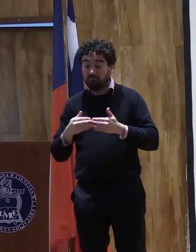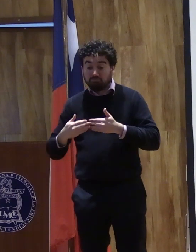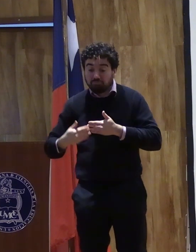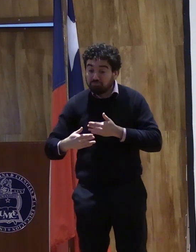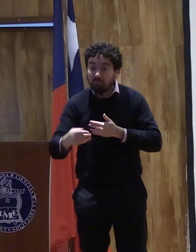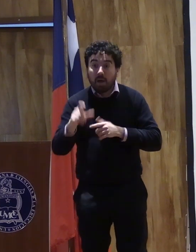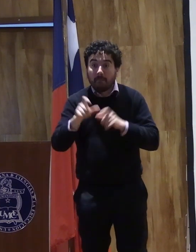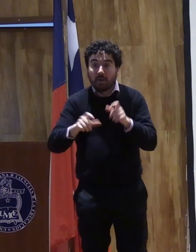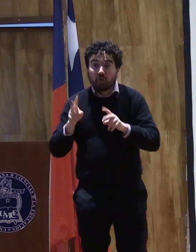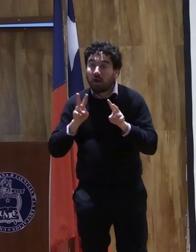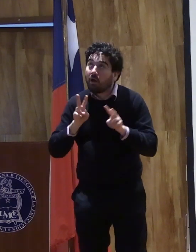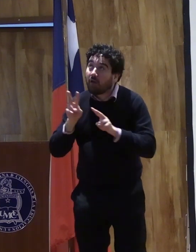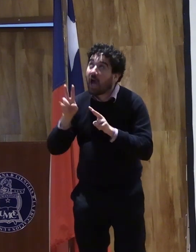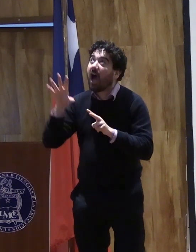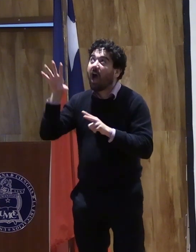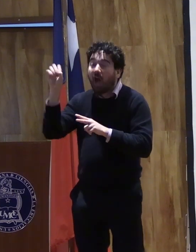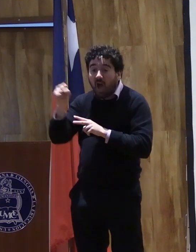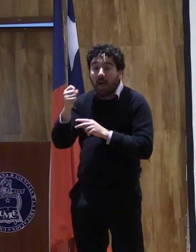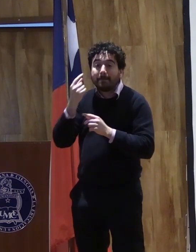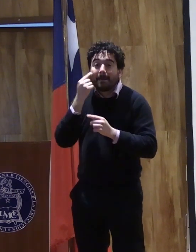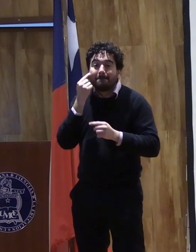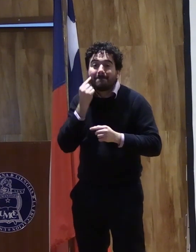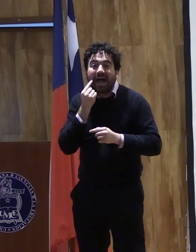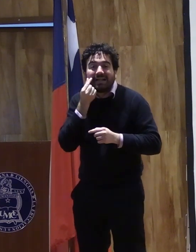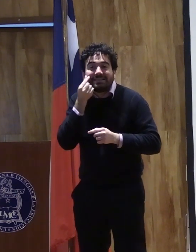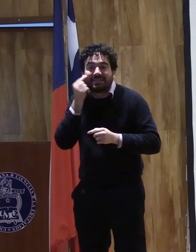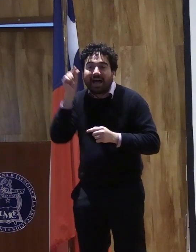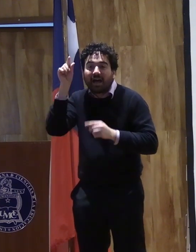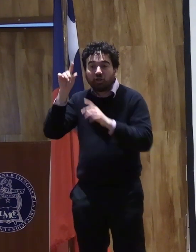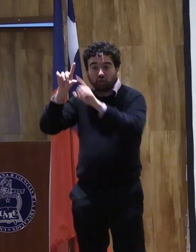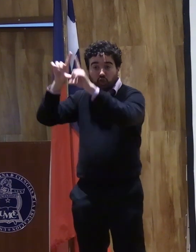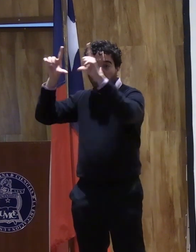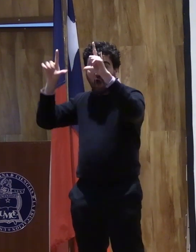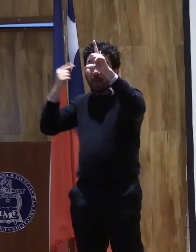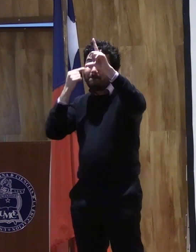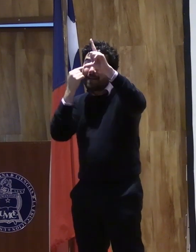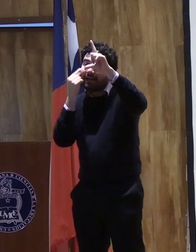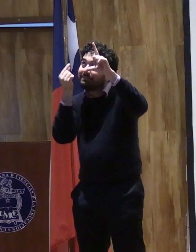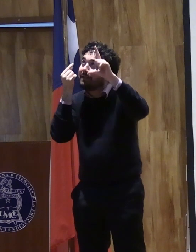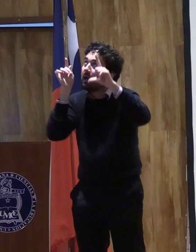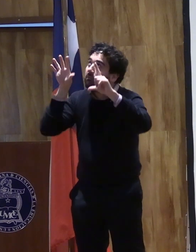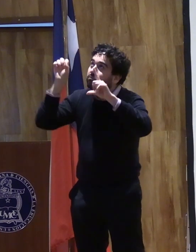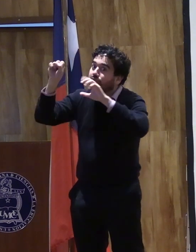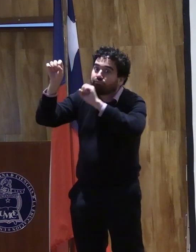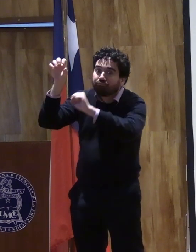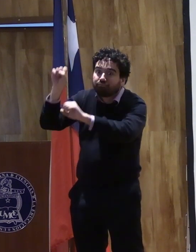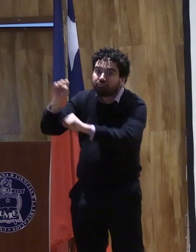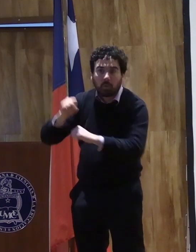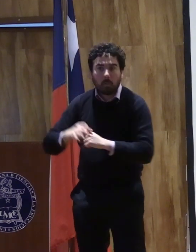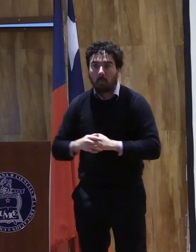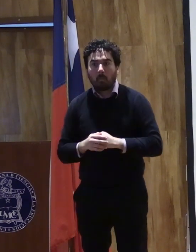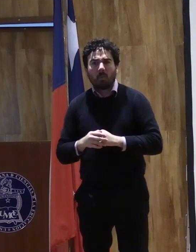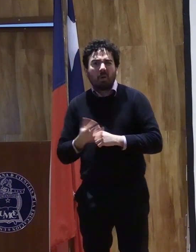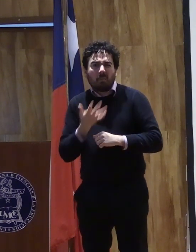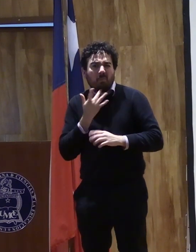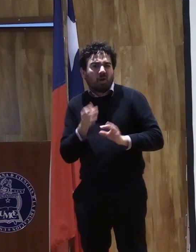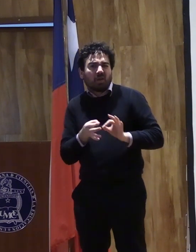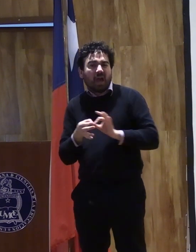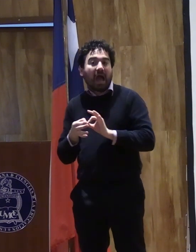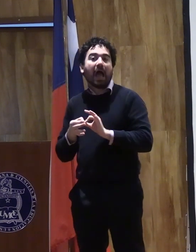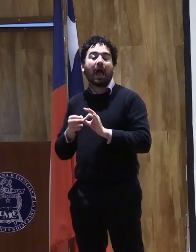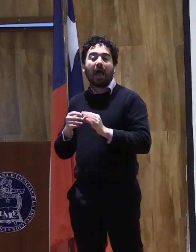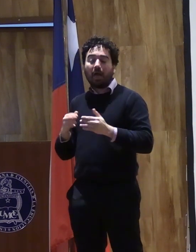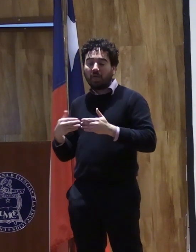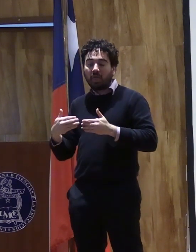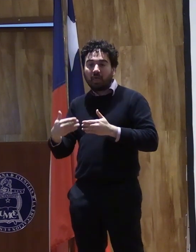ni una mancha solar. Bueno, años más adelante descubren que el Sol tiene un ciclo que